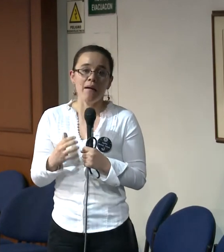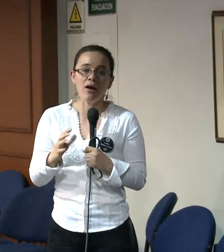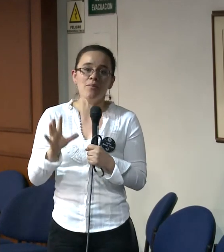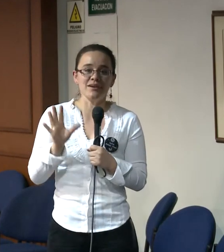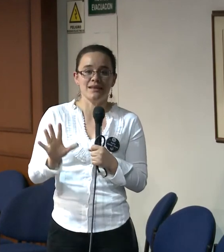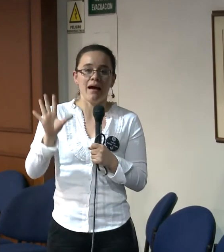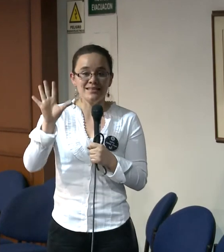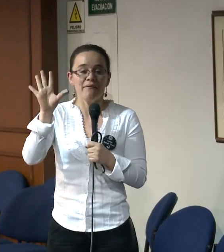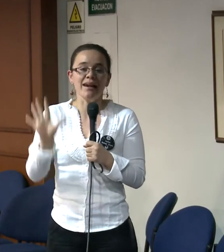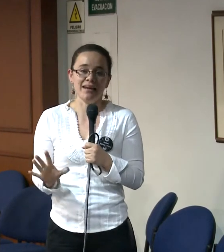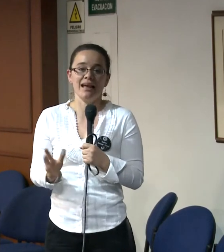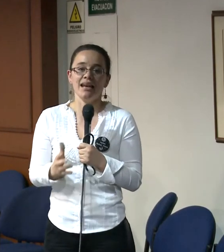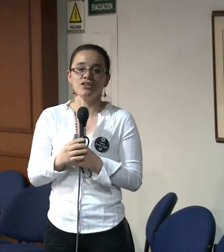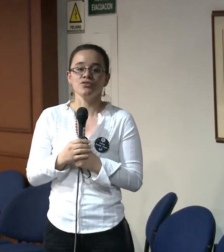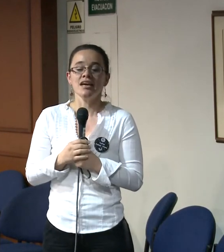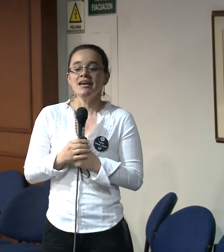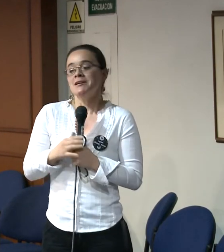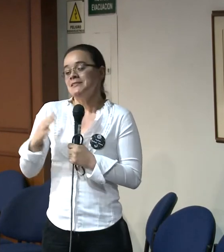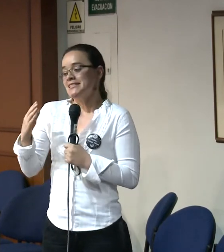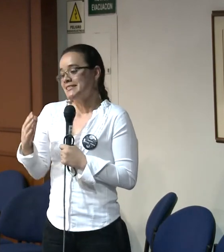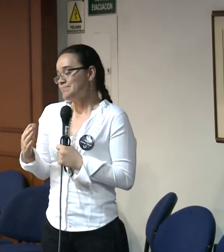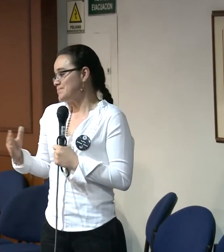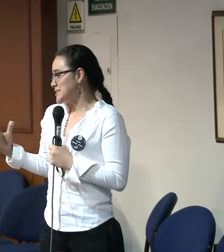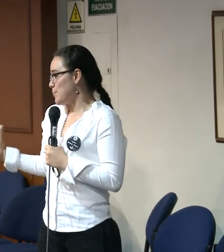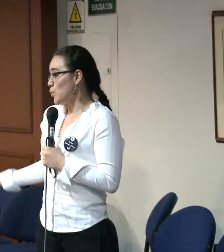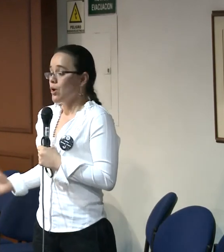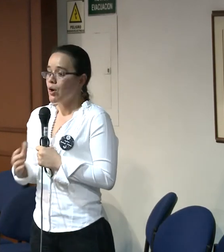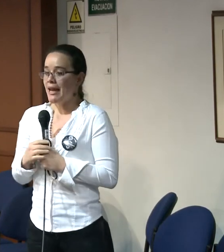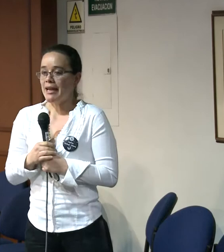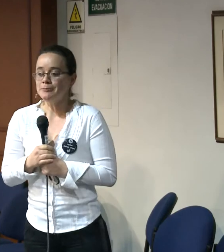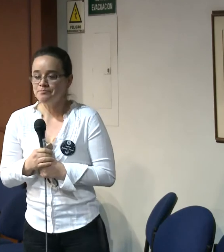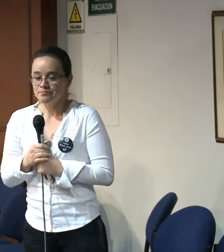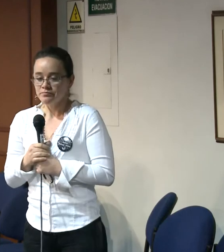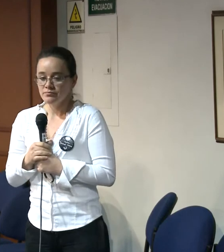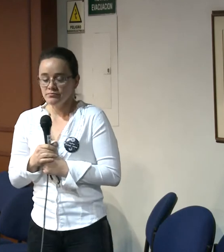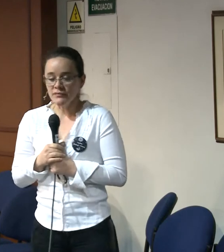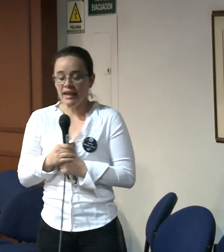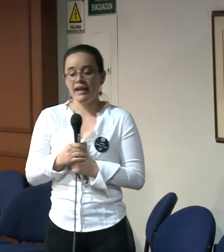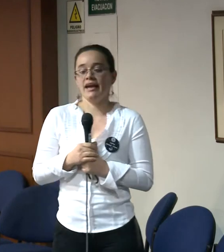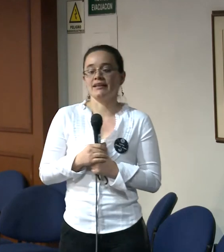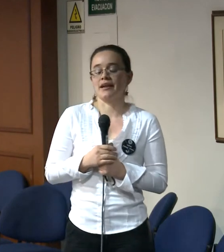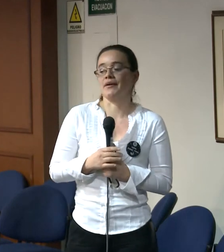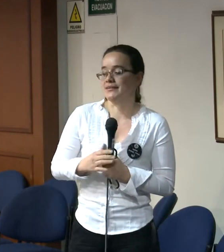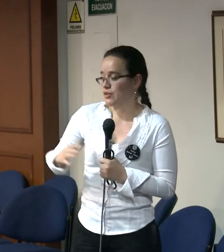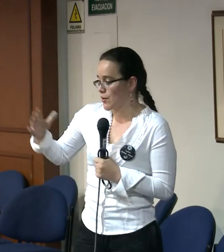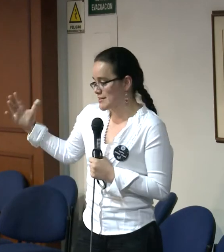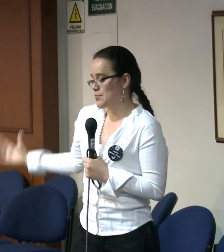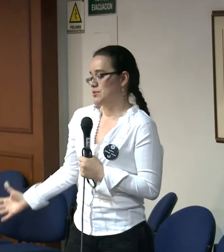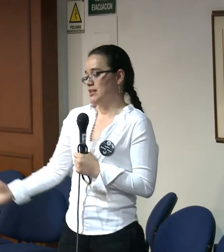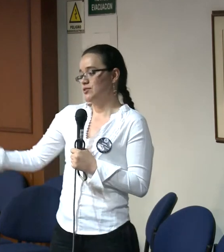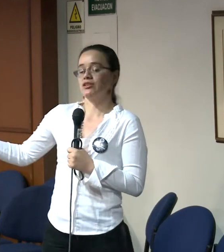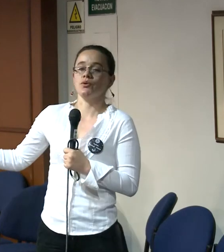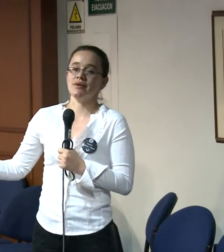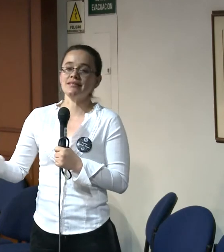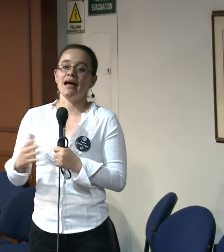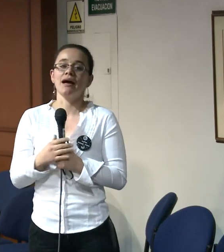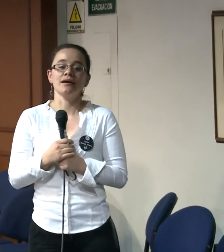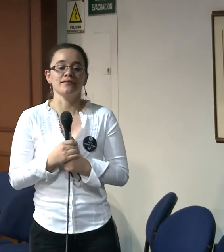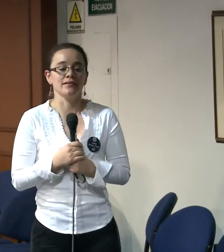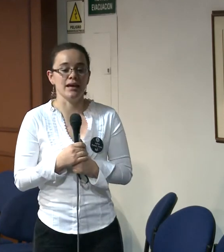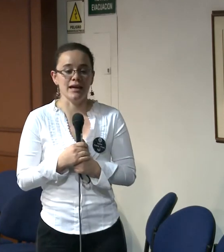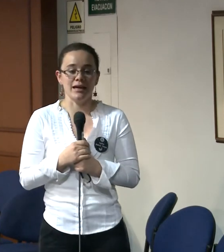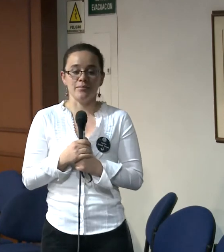Siempre estaba como esa barrera en ellos. Pudo lograr... a través de todo este proceso,